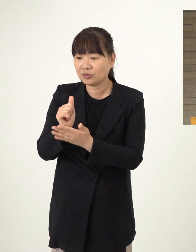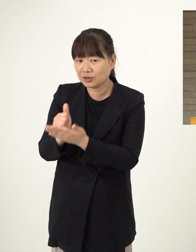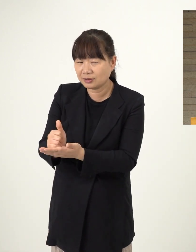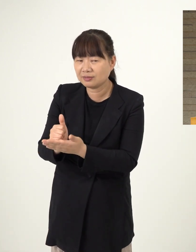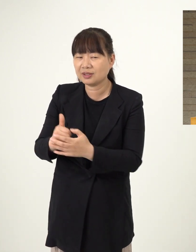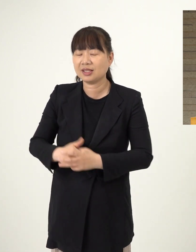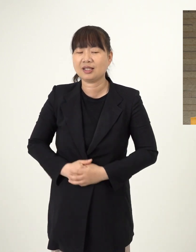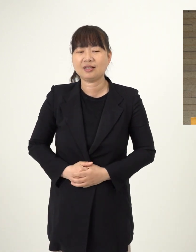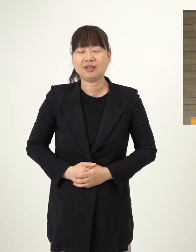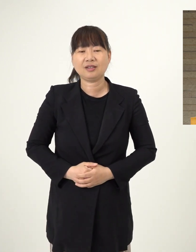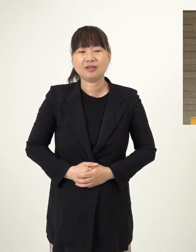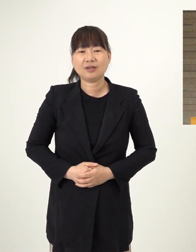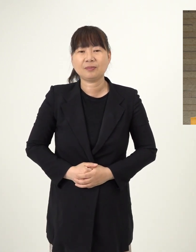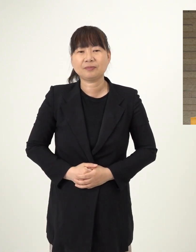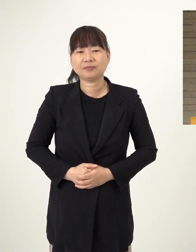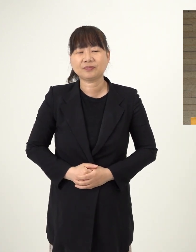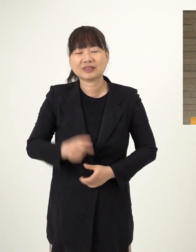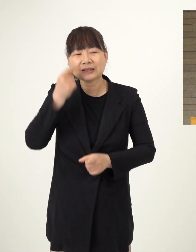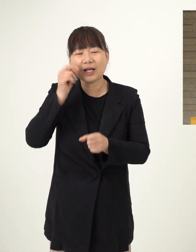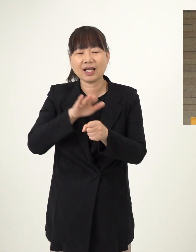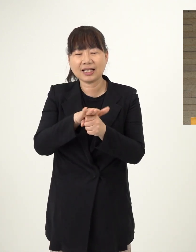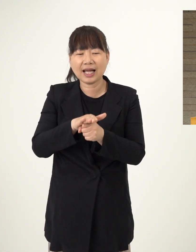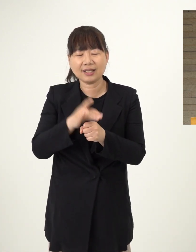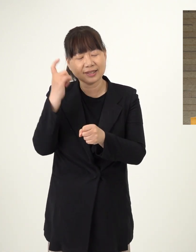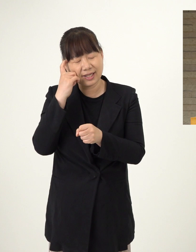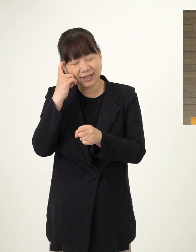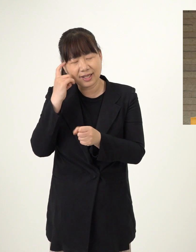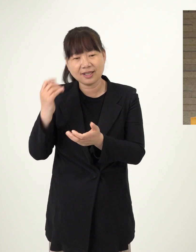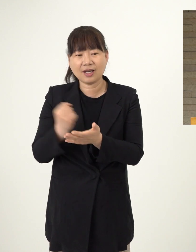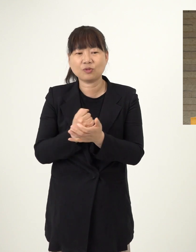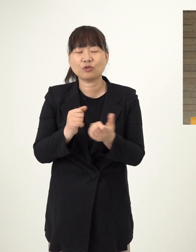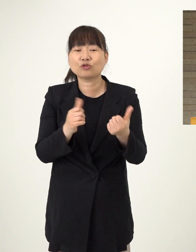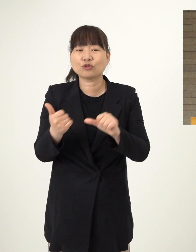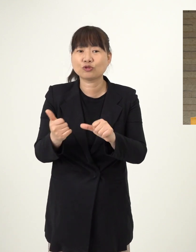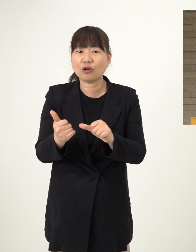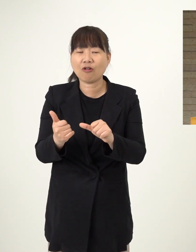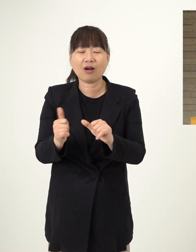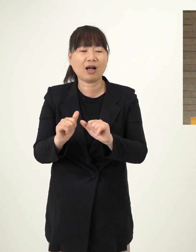예수님이 박애주의적인 정신으로 죽은 청년이 아니에요.